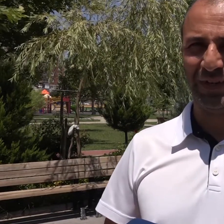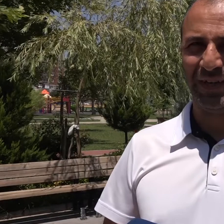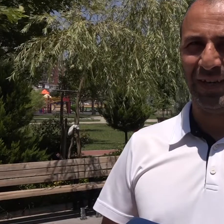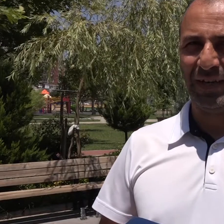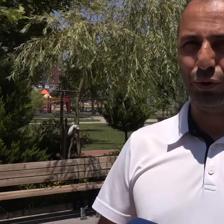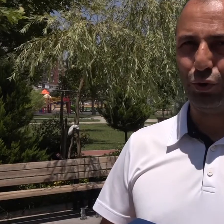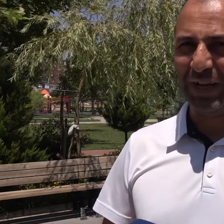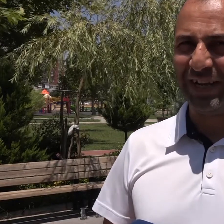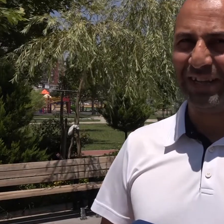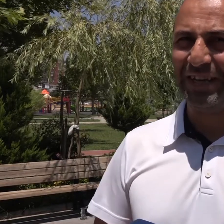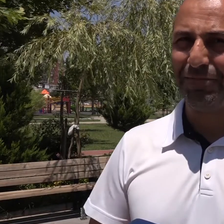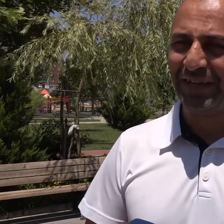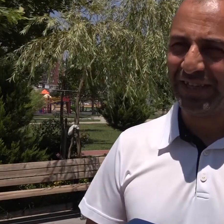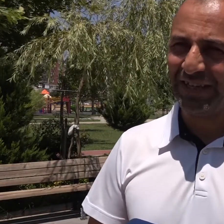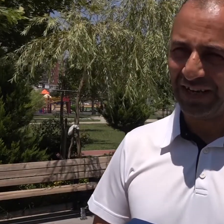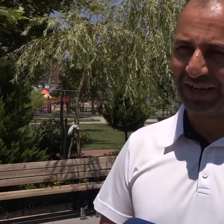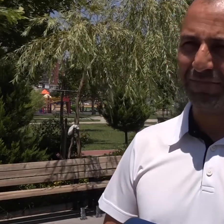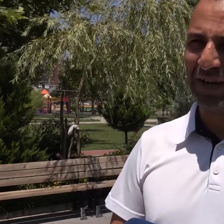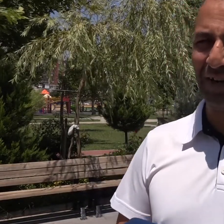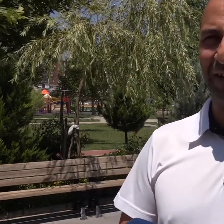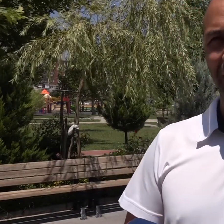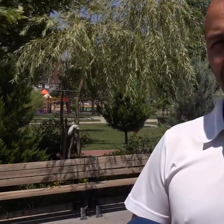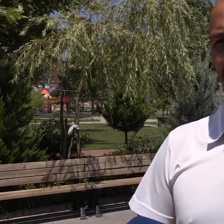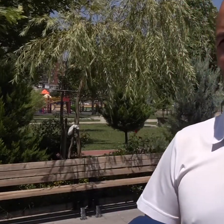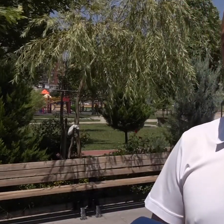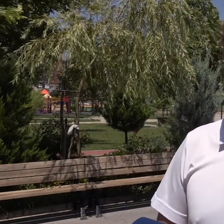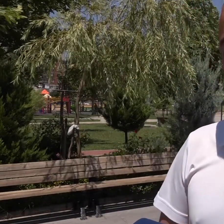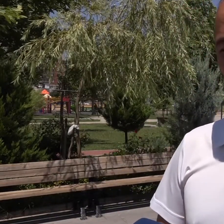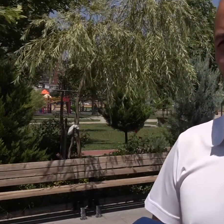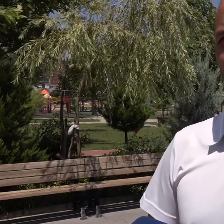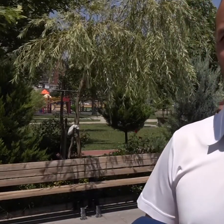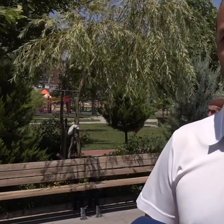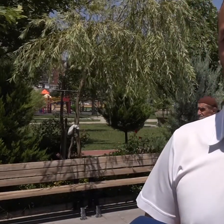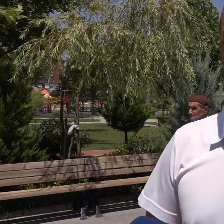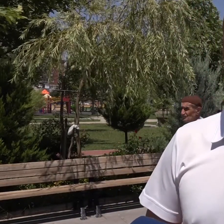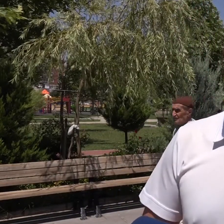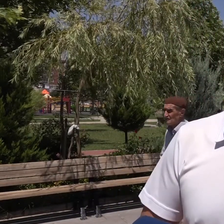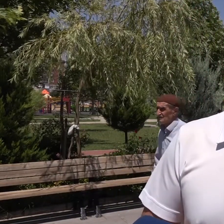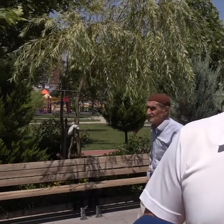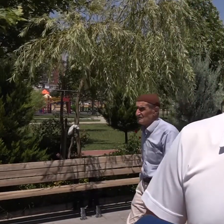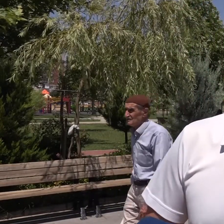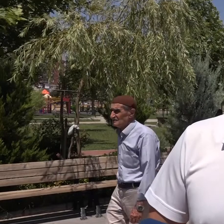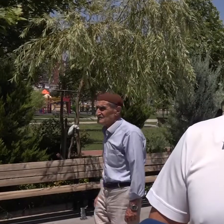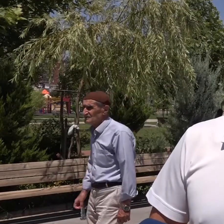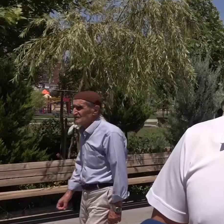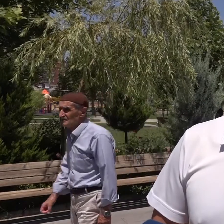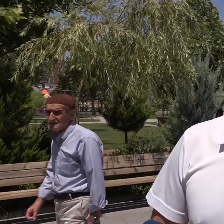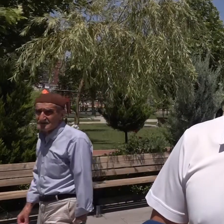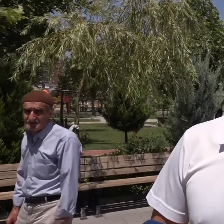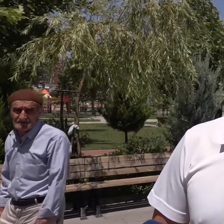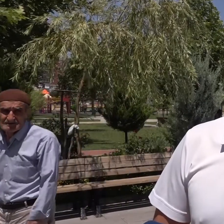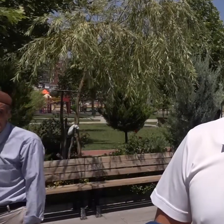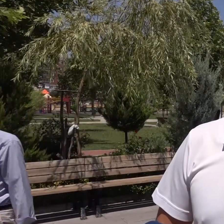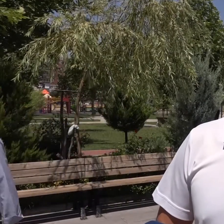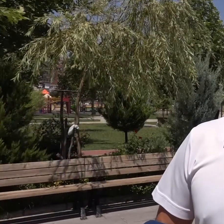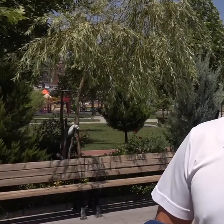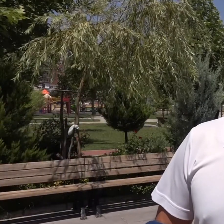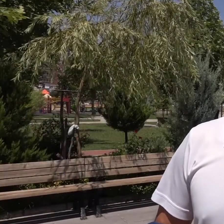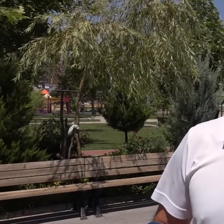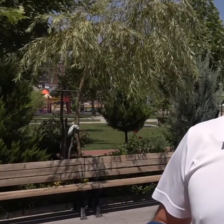tip hutbeleri dinleyebilecek yerlere, mekanlara getirmelerini tavsiye ediyoruz. Özellikle camimizde, Gültepe